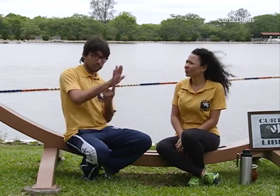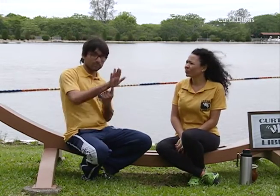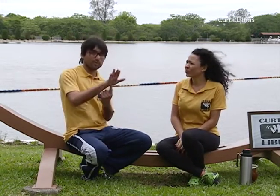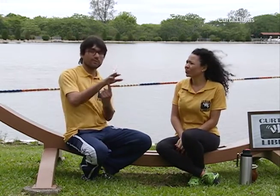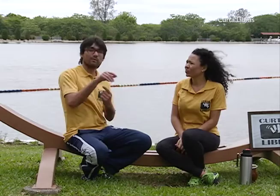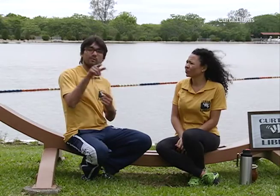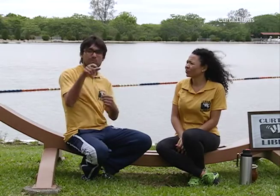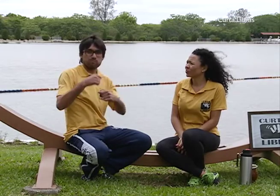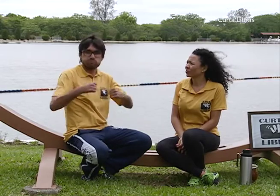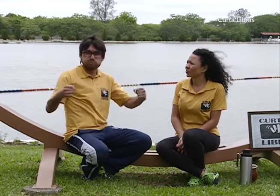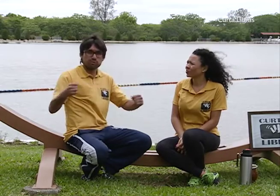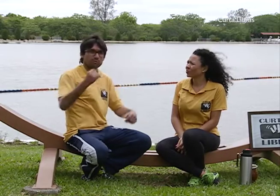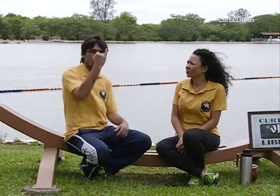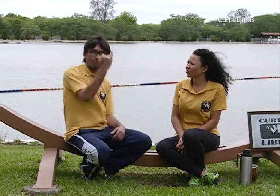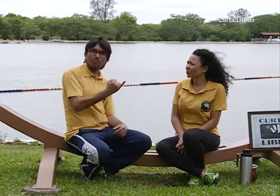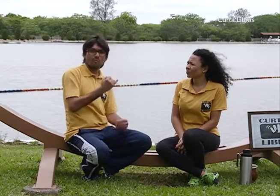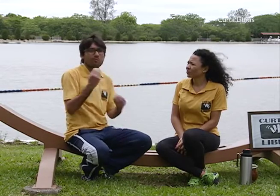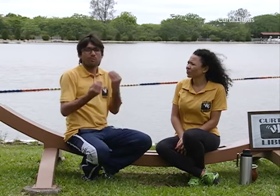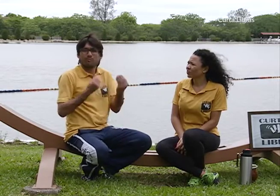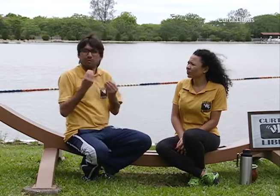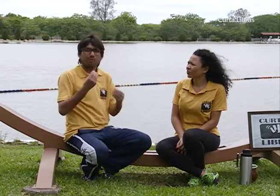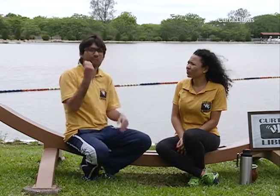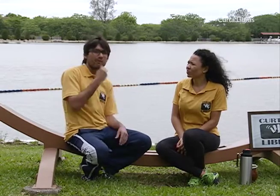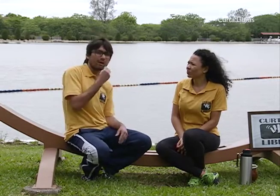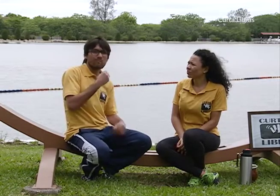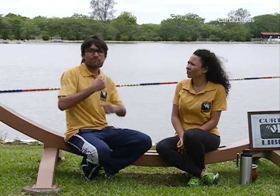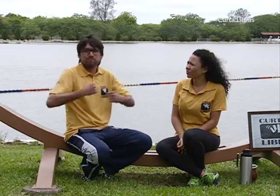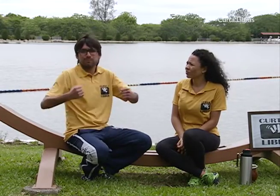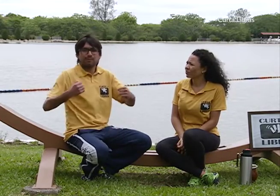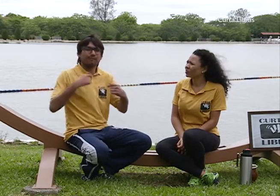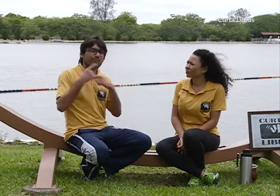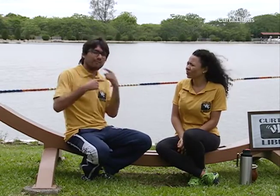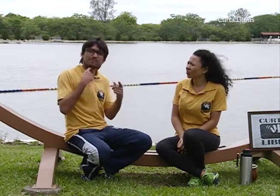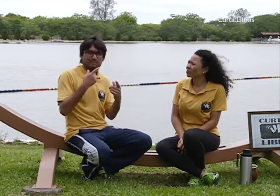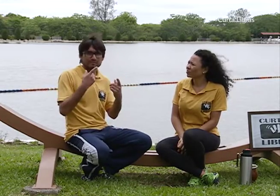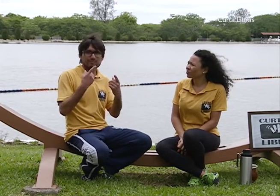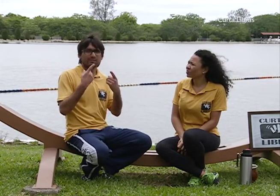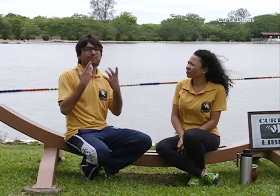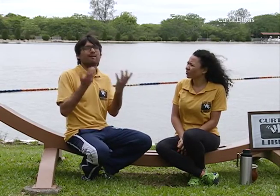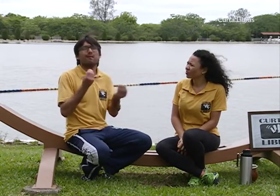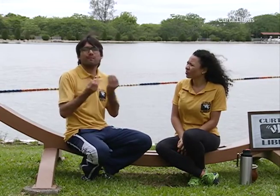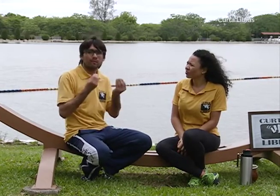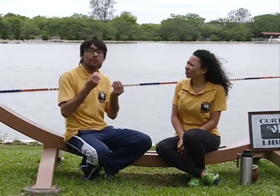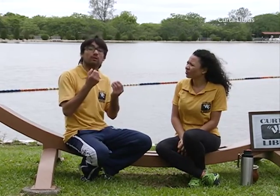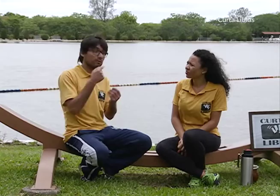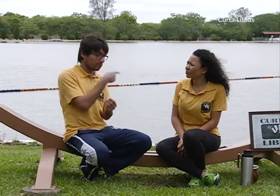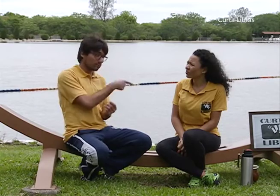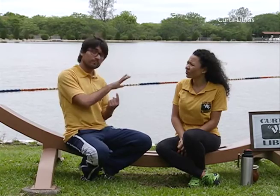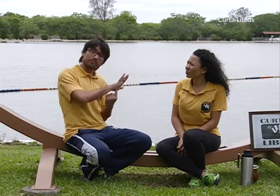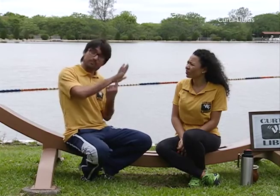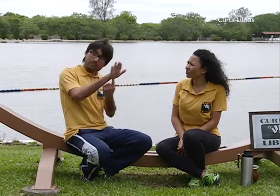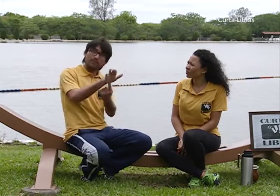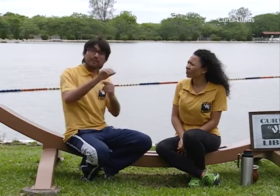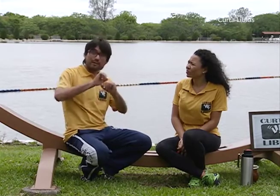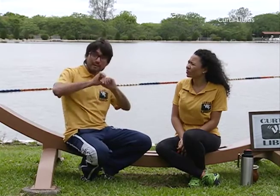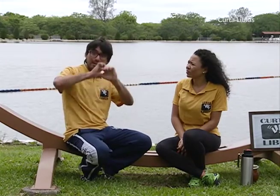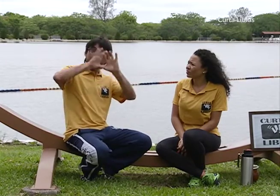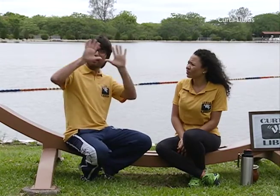mostrou que tanto faz se você é gordo, magro, quer ter massa muscular ou se sente fraco. Essas dicas são importantes para esclarecer